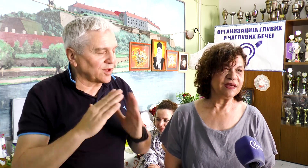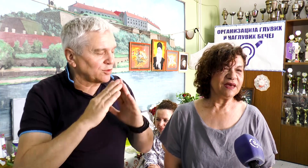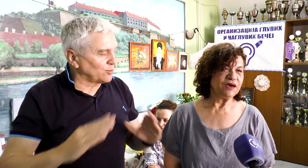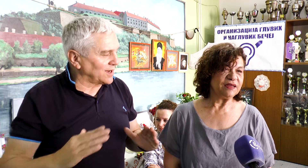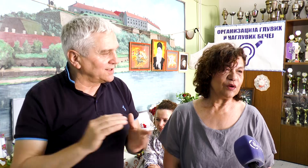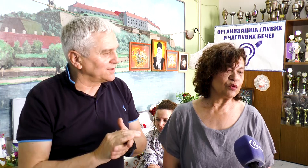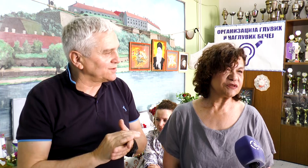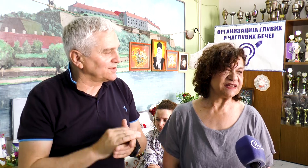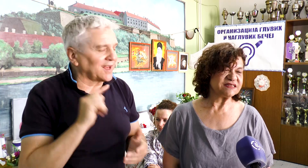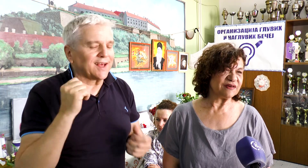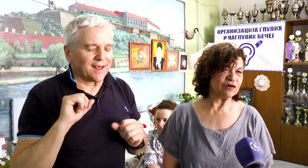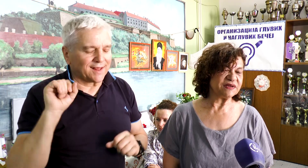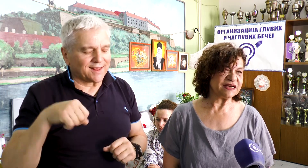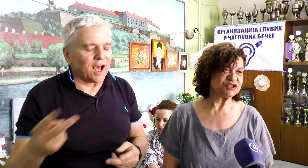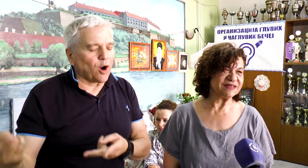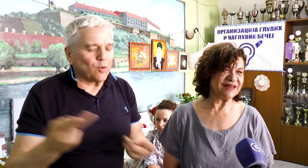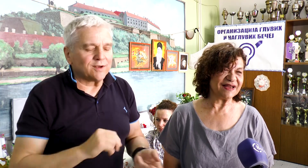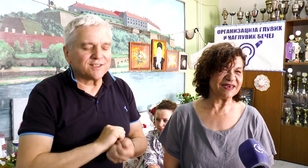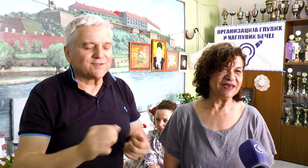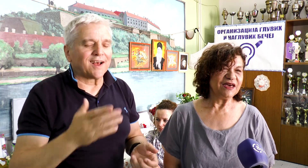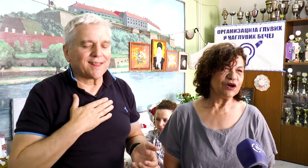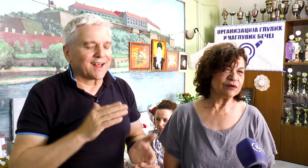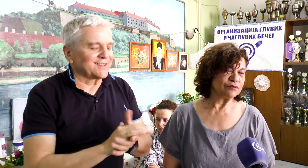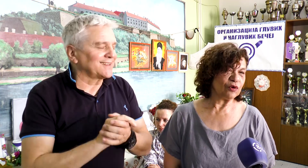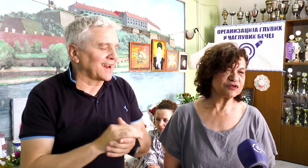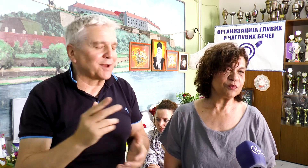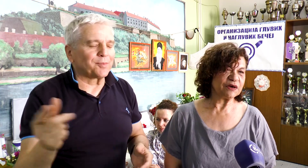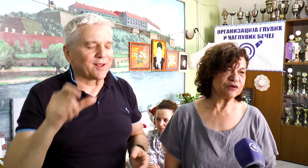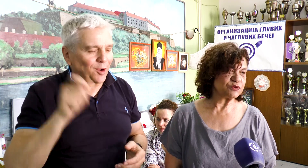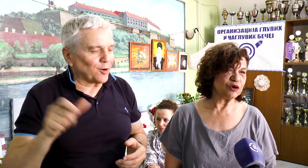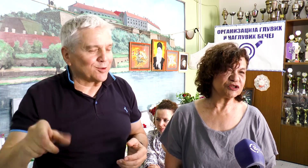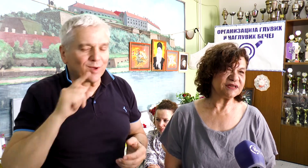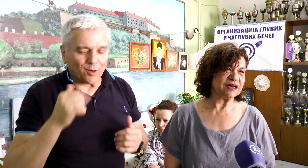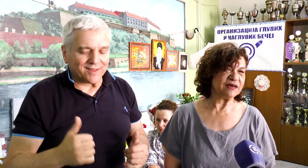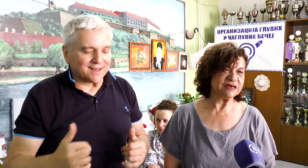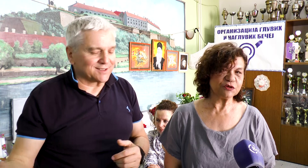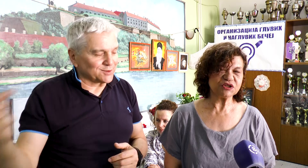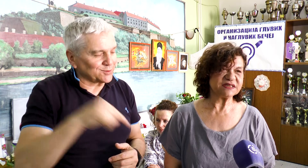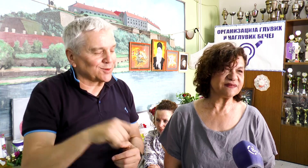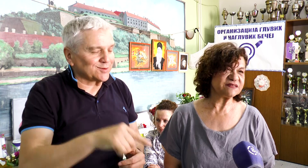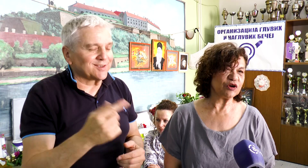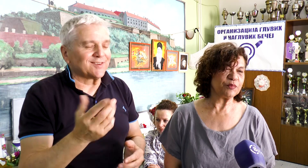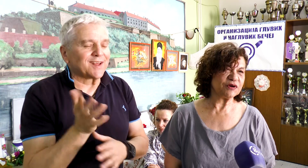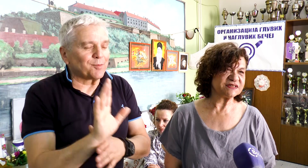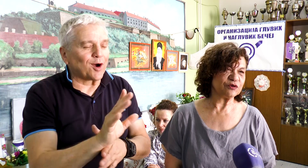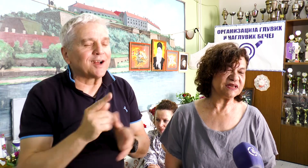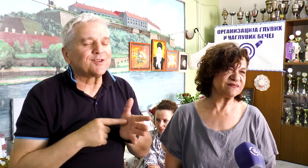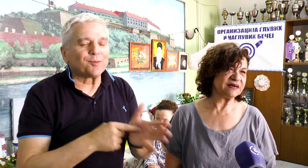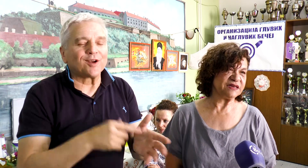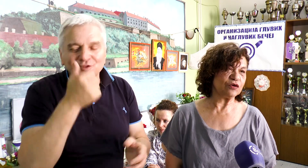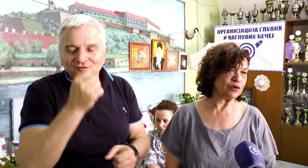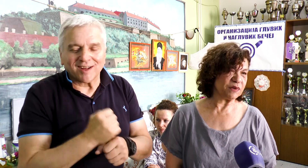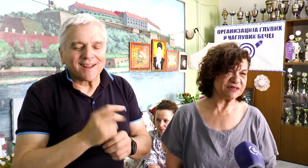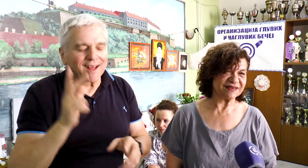domaćin i da ugosti sve ove naše drage osobe koje su došle da izlože sve svoje proizvode i